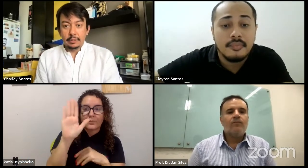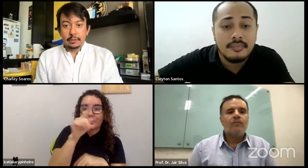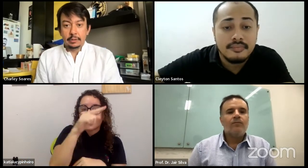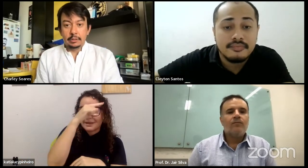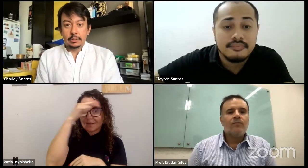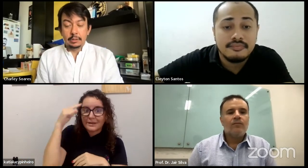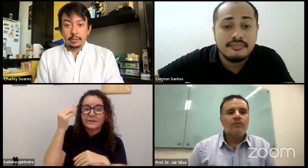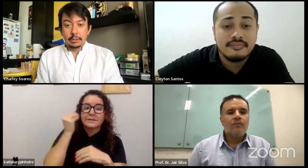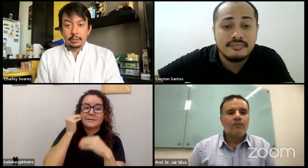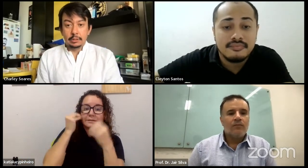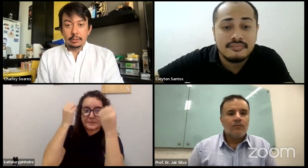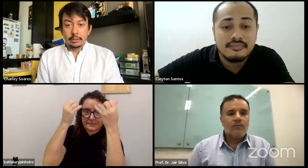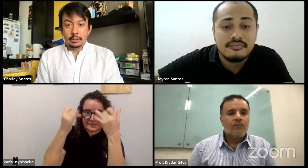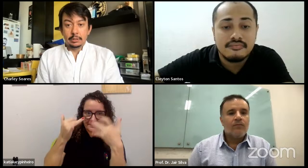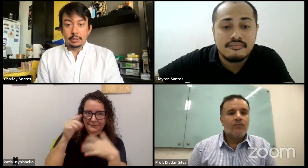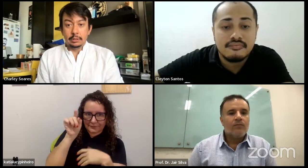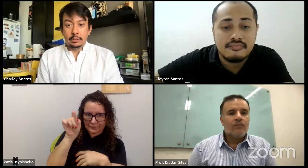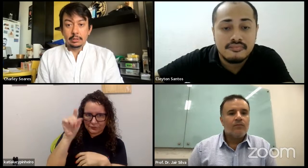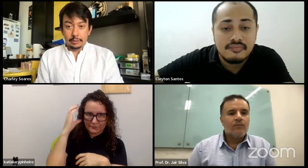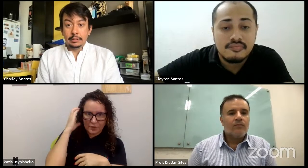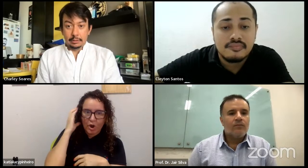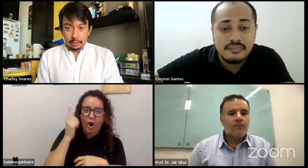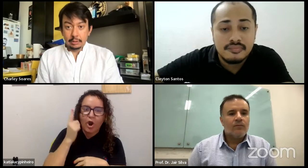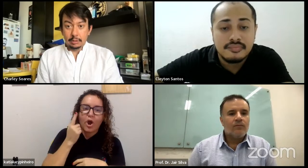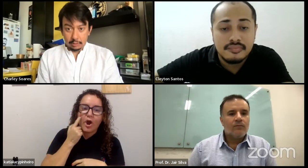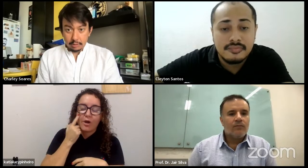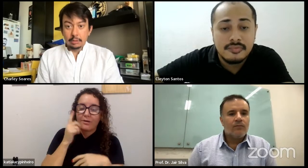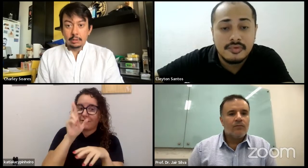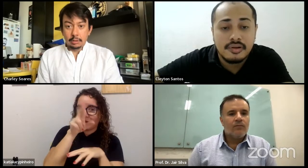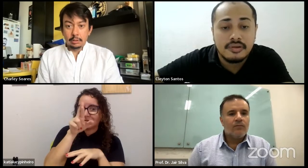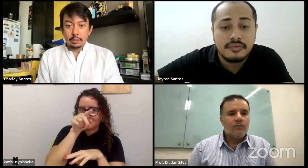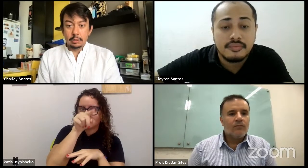A Kátia gostaria de fazer uma reflexão?